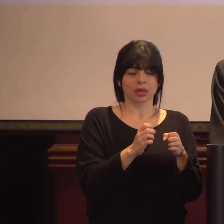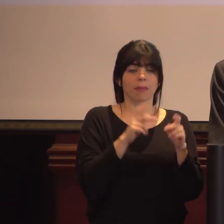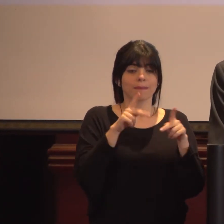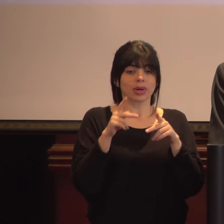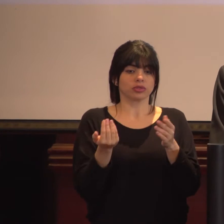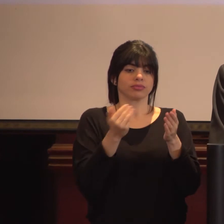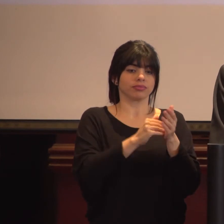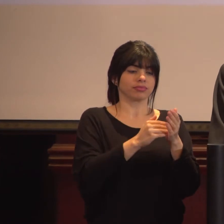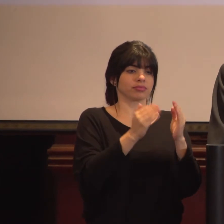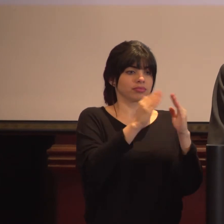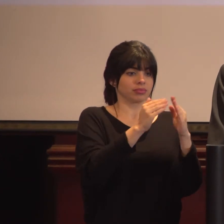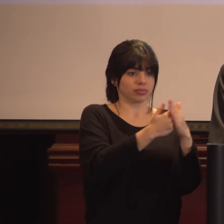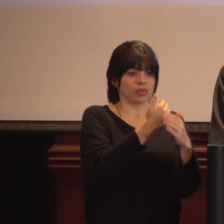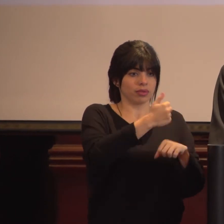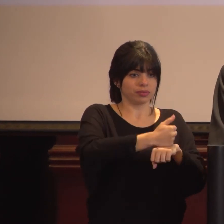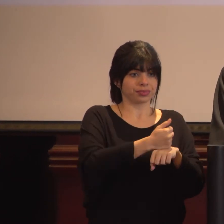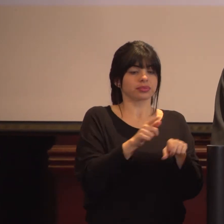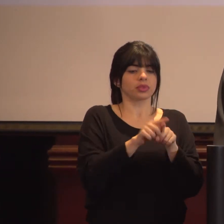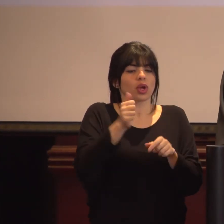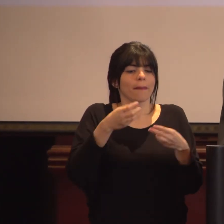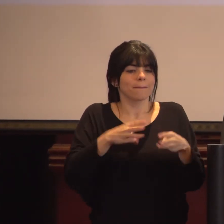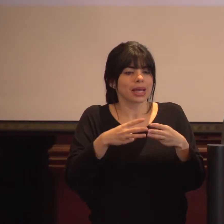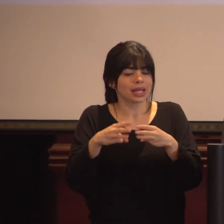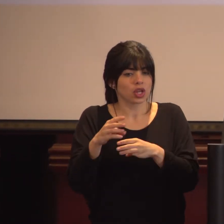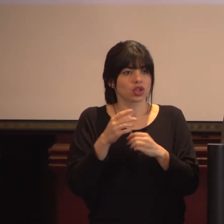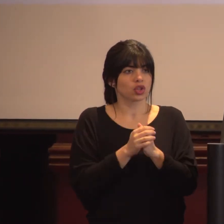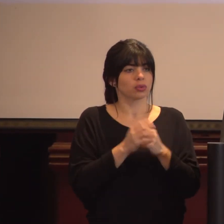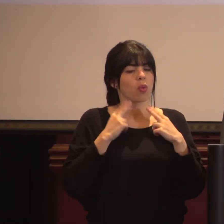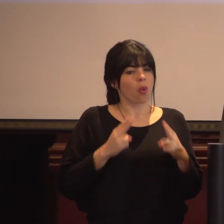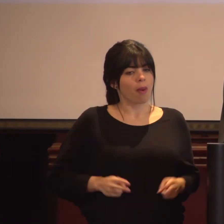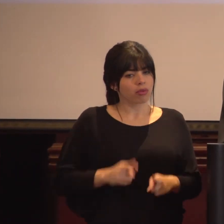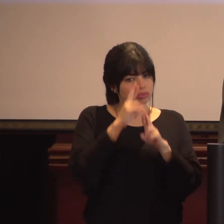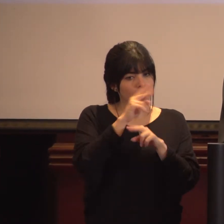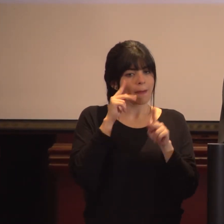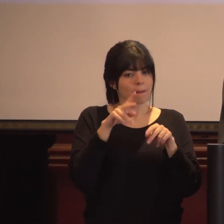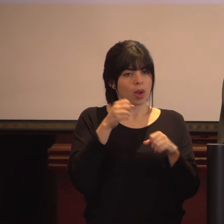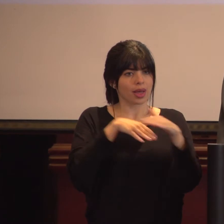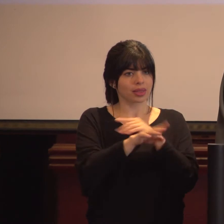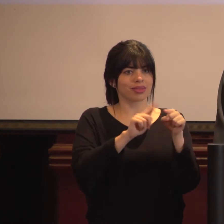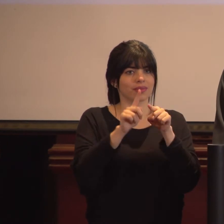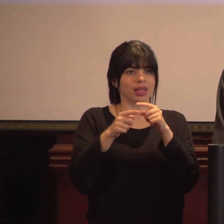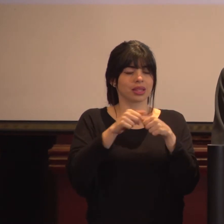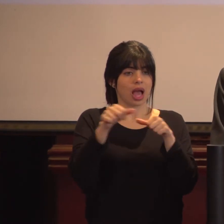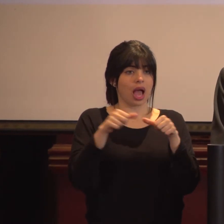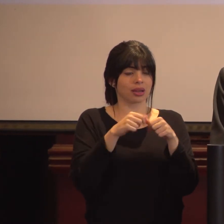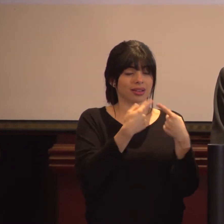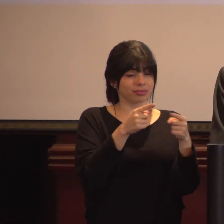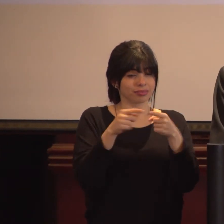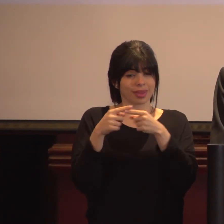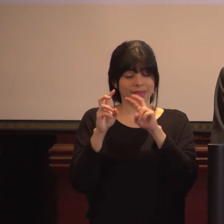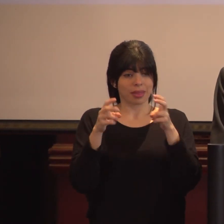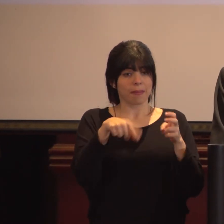reasentamiento y otros mecanismos humanitarios de admisión al territorio en todas estas materias